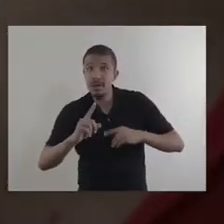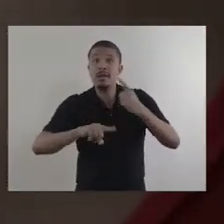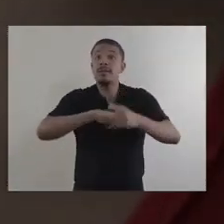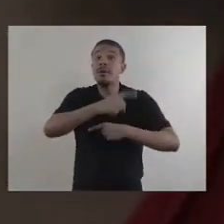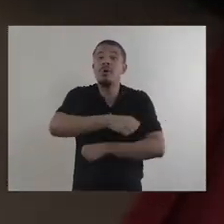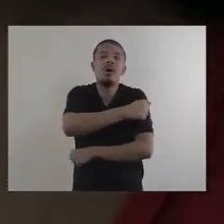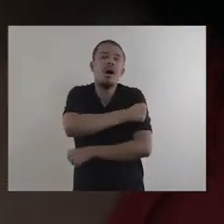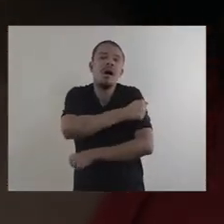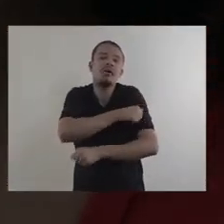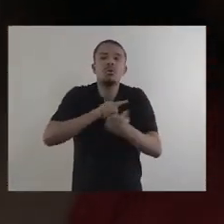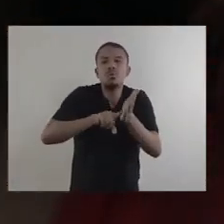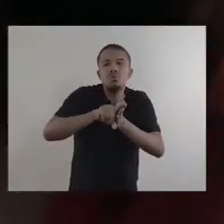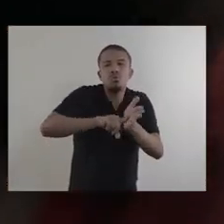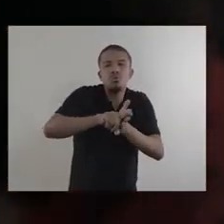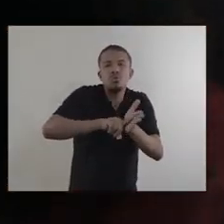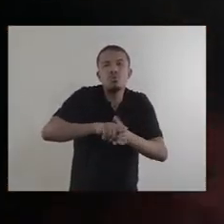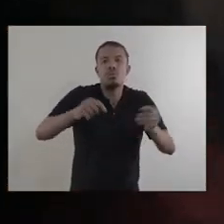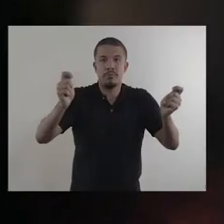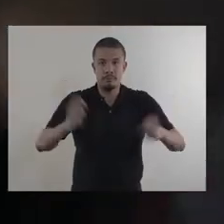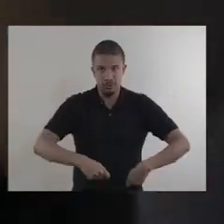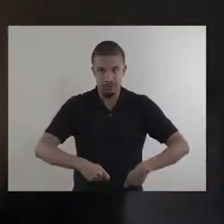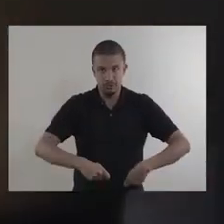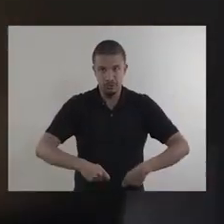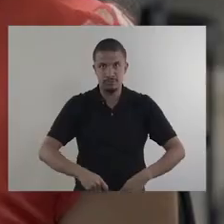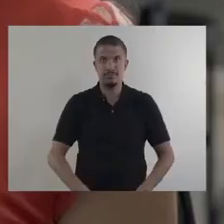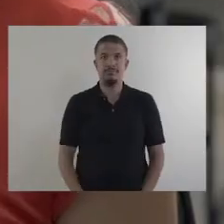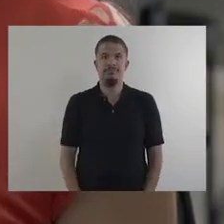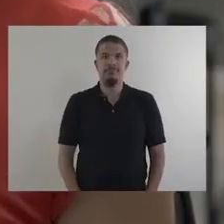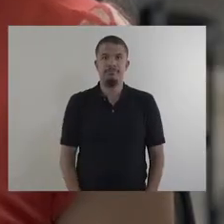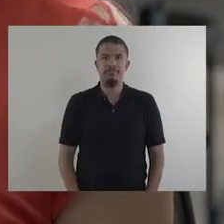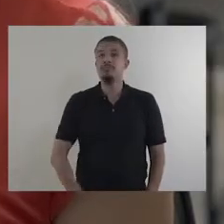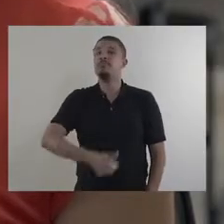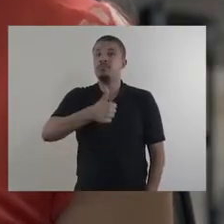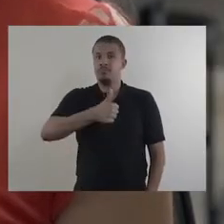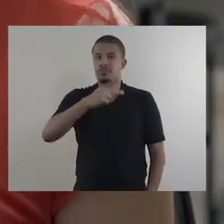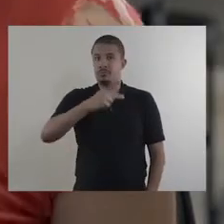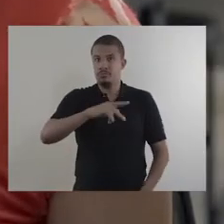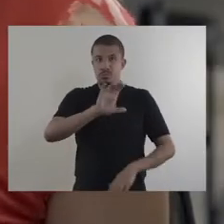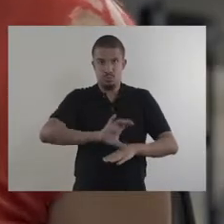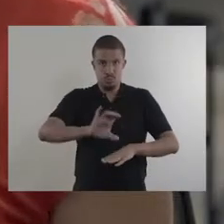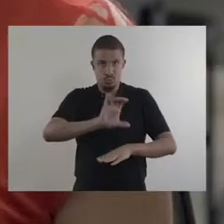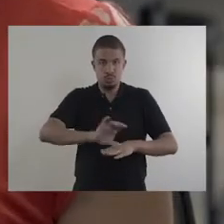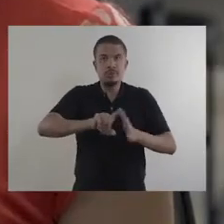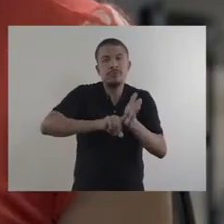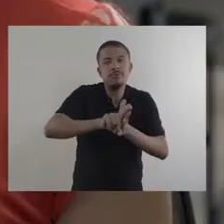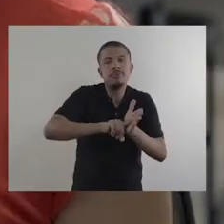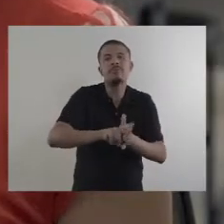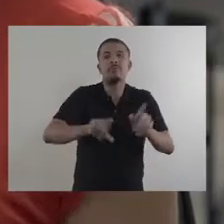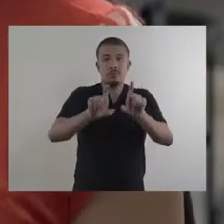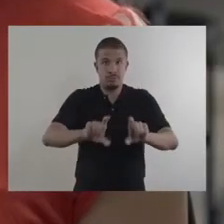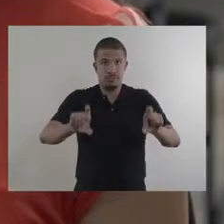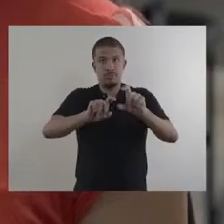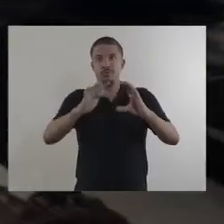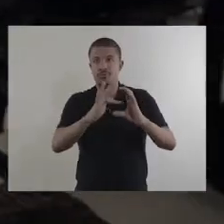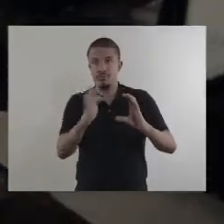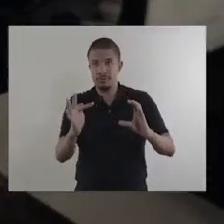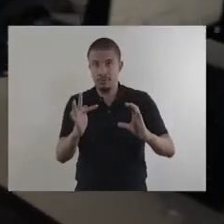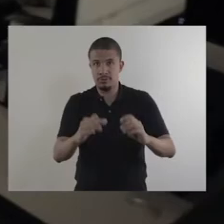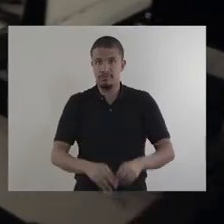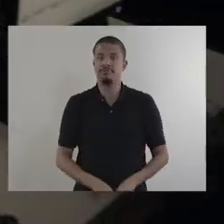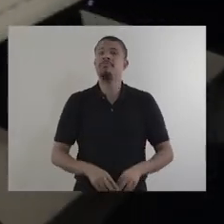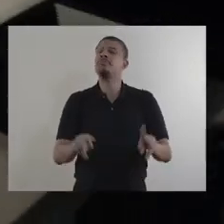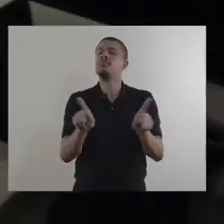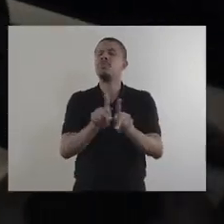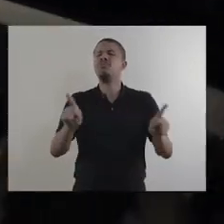em áudio para a posterior pesquisa de alunos. Eu estou cursando o primeiro período do curso de Ciência da Computação aqui na FUMEC.